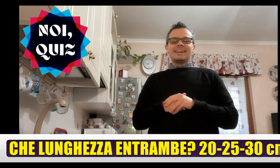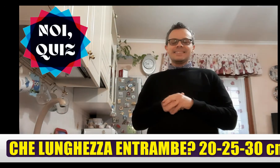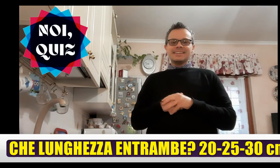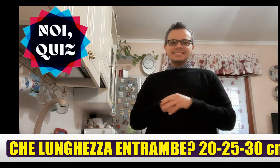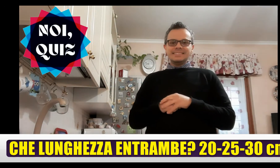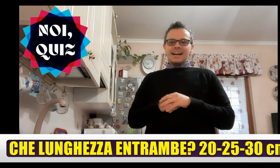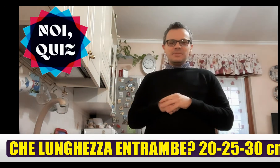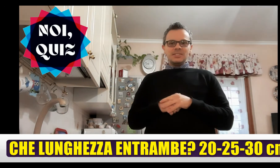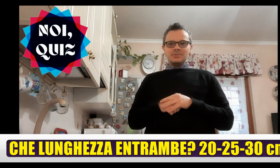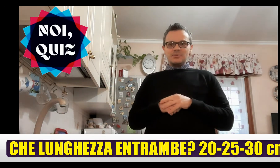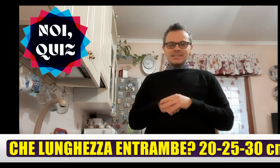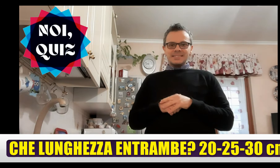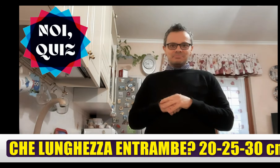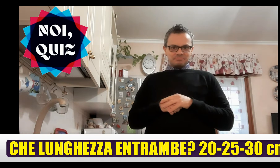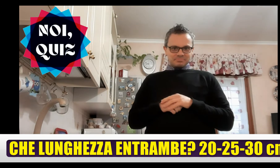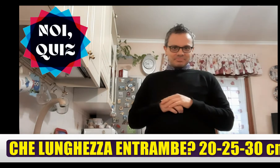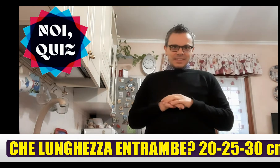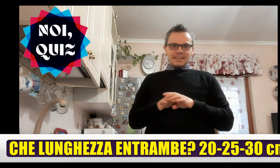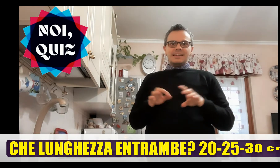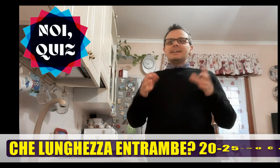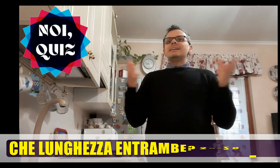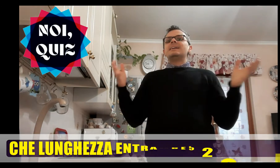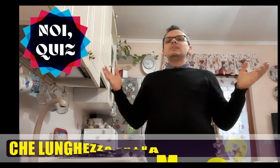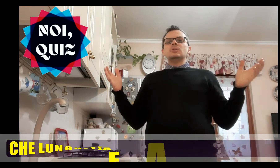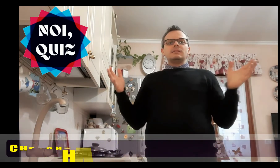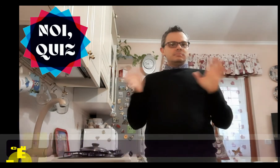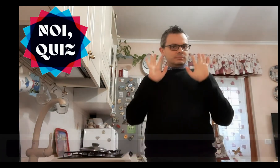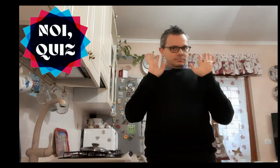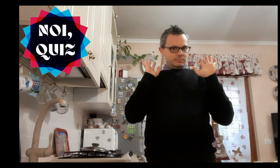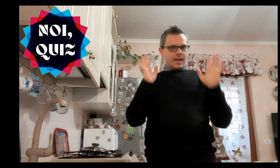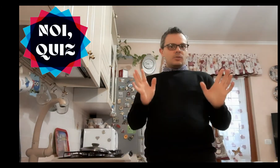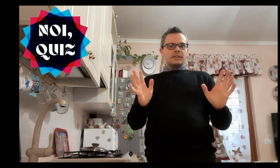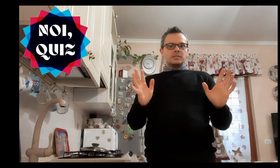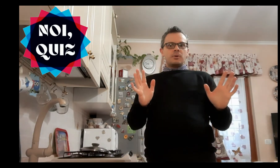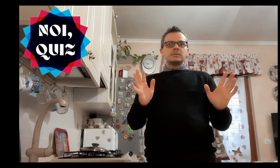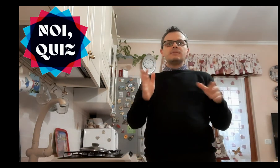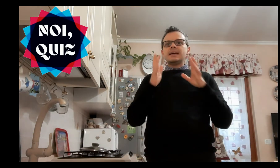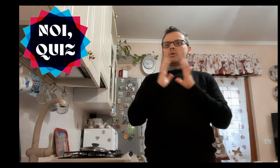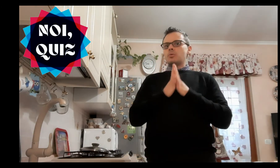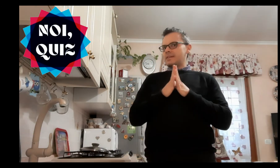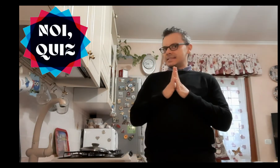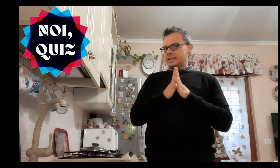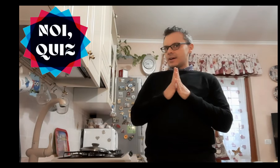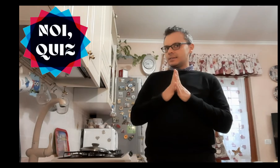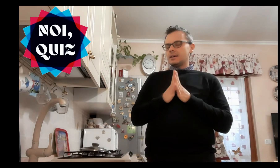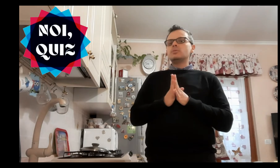casa, amici di Noi Quiz. Allora, ecco le risposte, vediamo come ve la siete cavata con